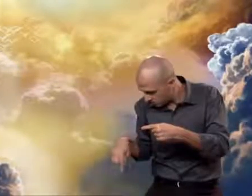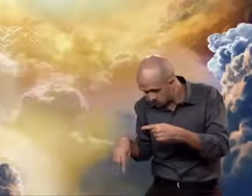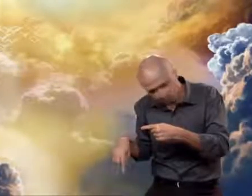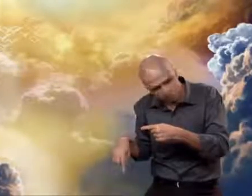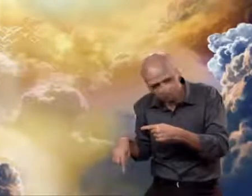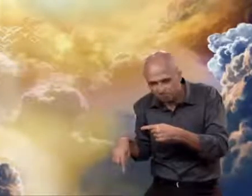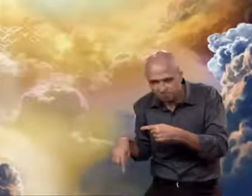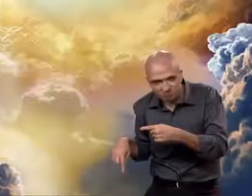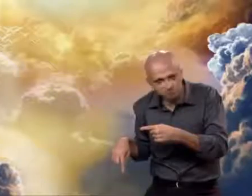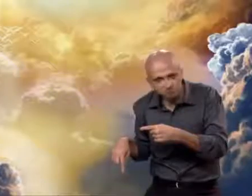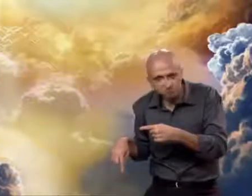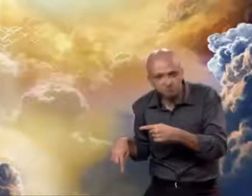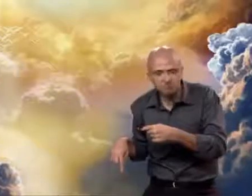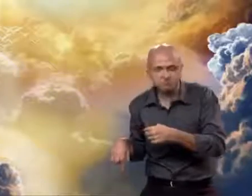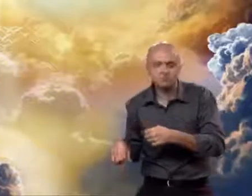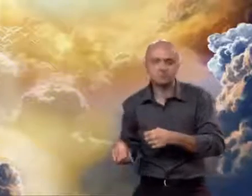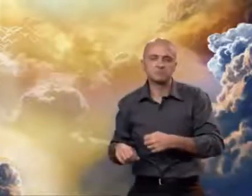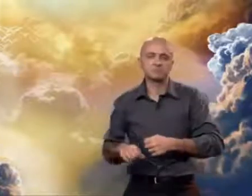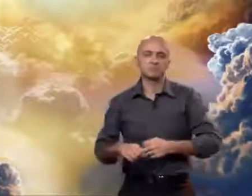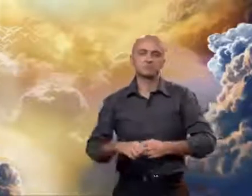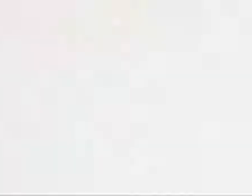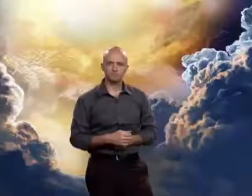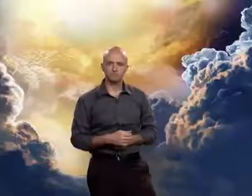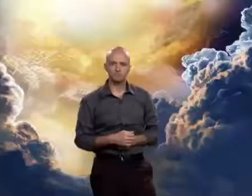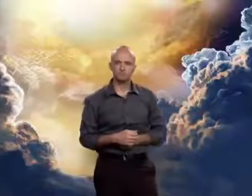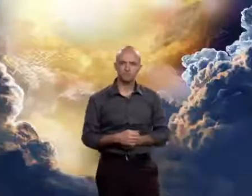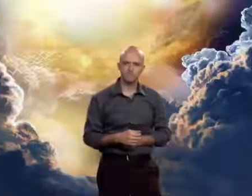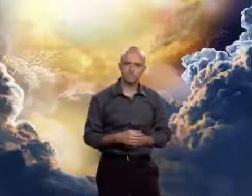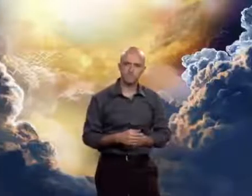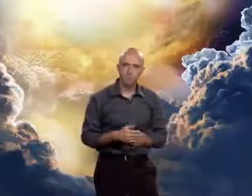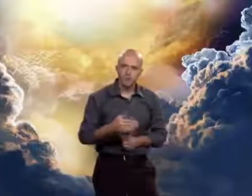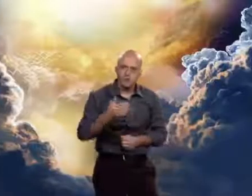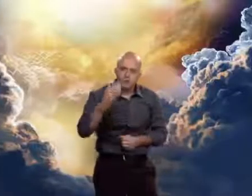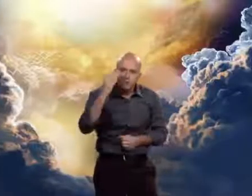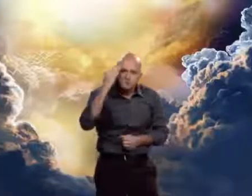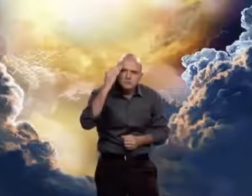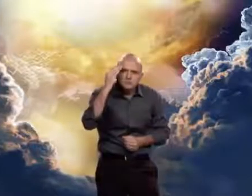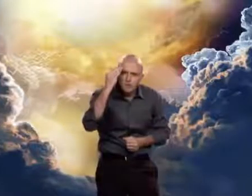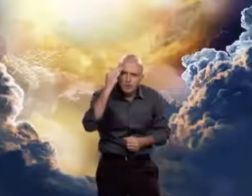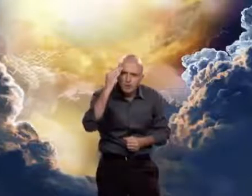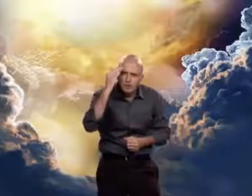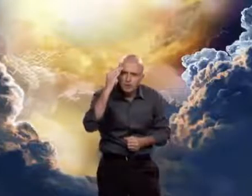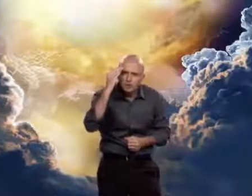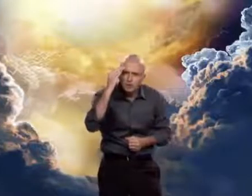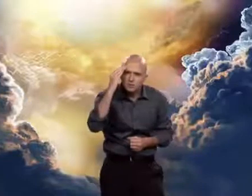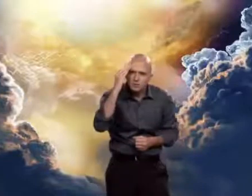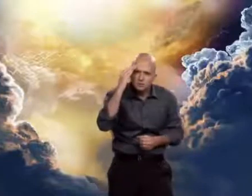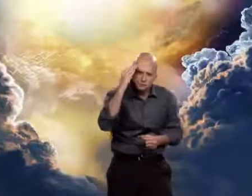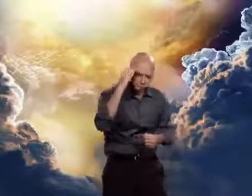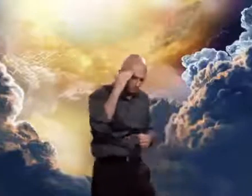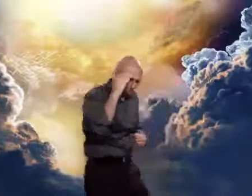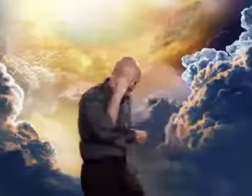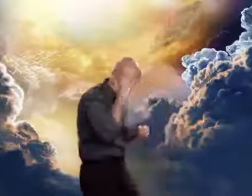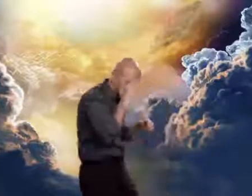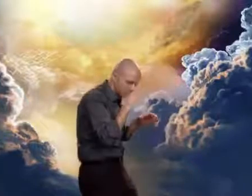seduz hoje as pessoas assim como seduziu Eva no Éden, tornando-as ambiciosas de exaltação própria. Sereis